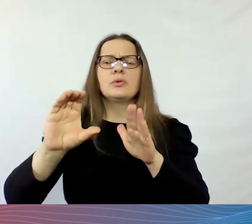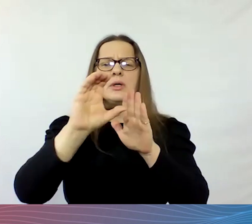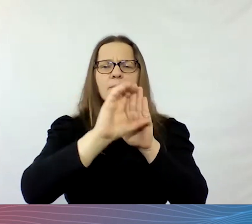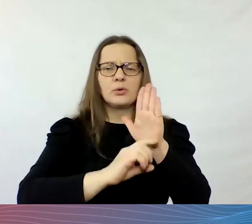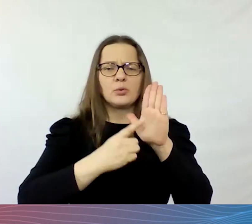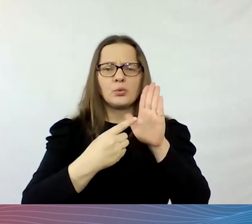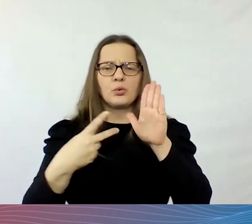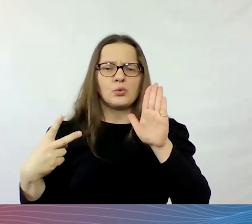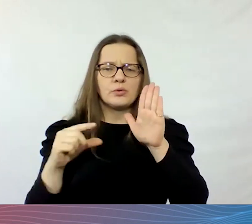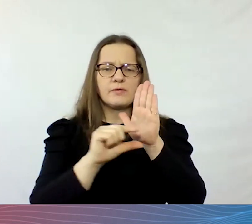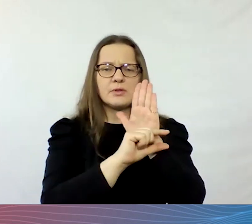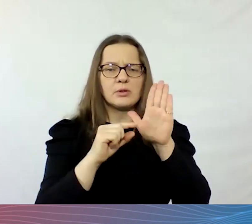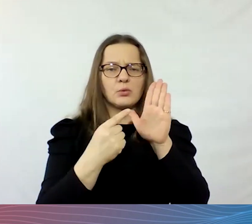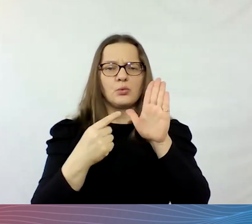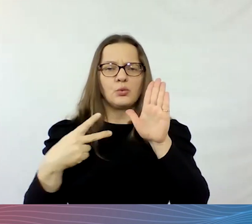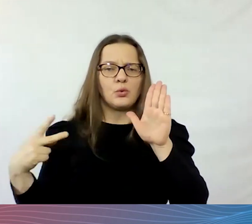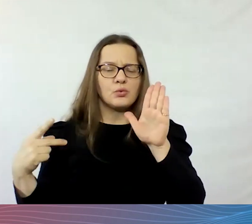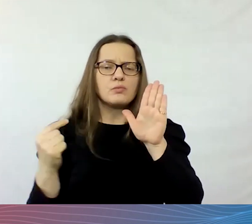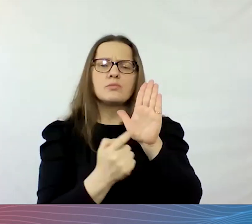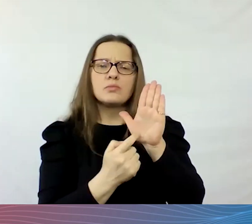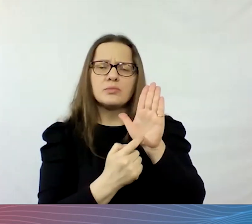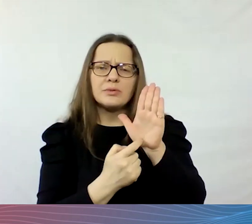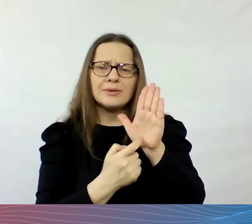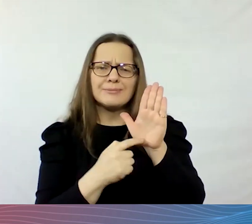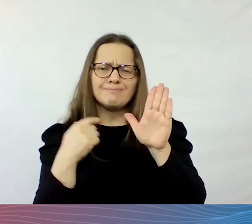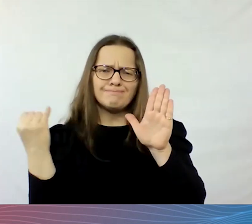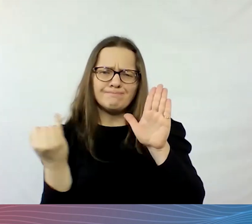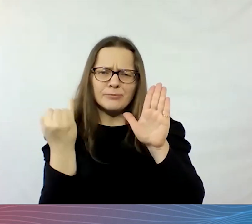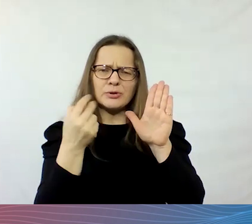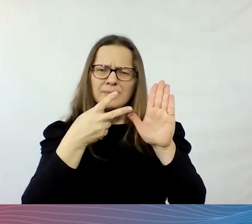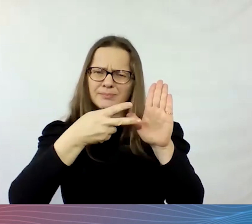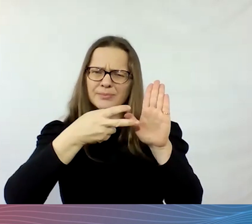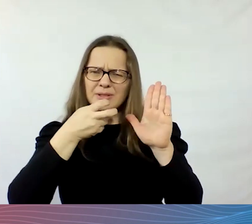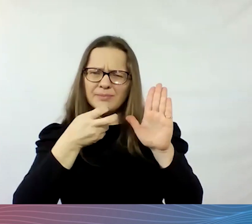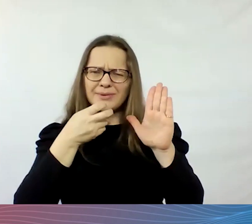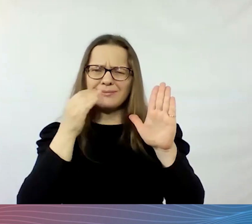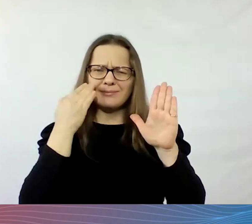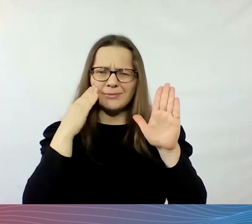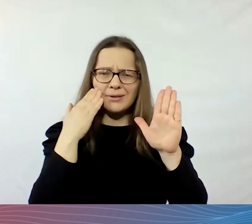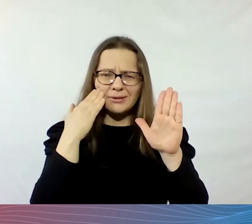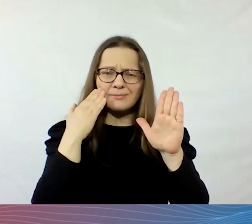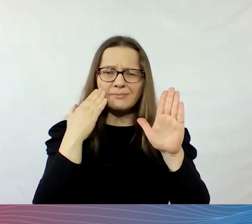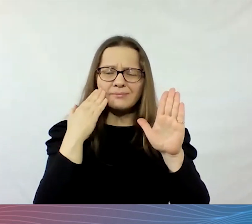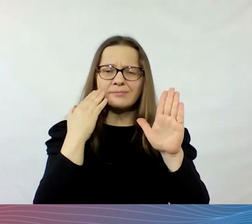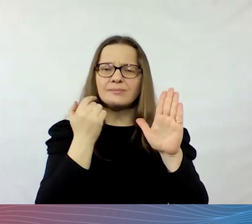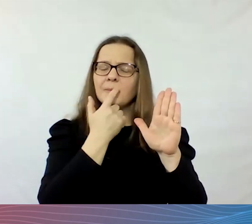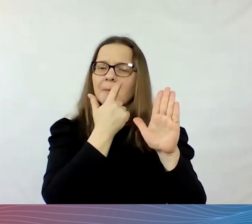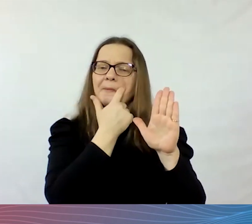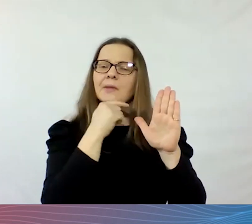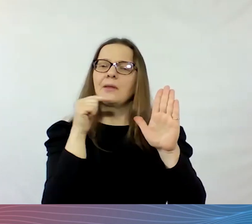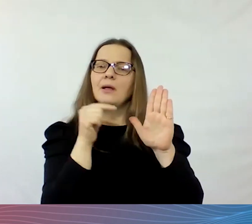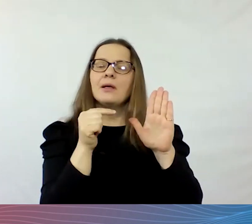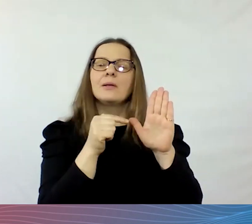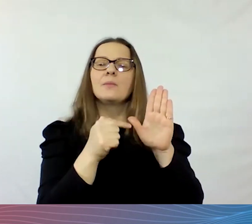pena a gente enfatizar esse ponto, senão nós não entenderíamos de muitas coisas. 1 Coríntios 12, 12 diz